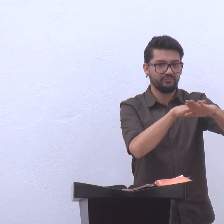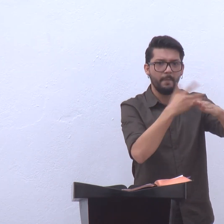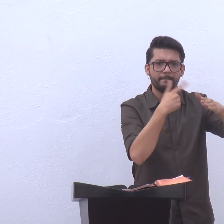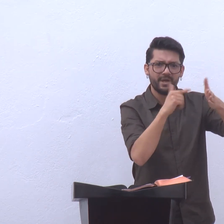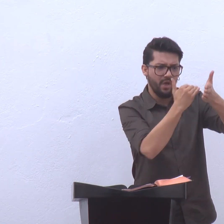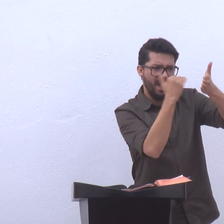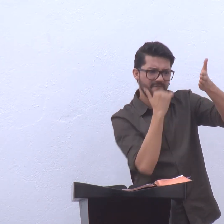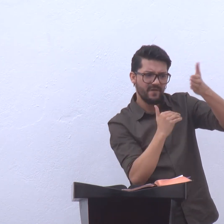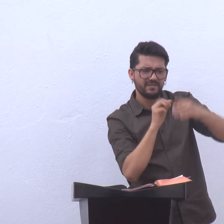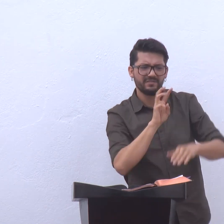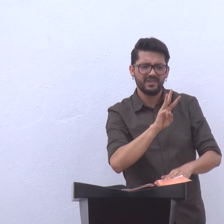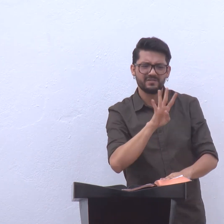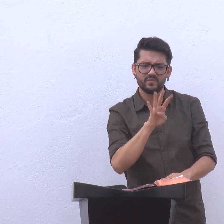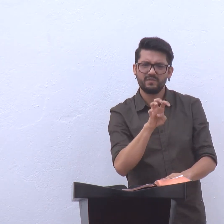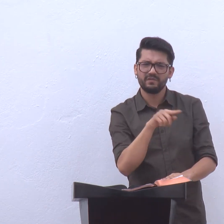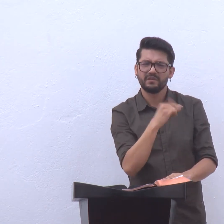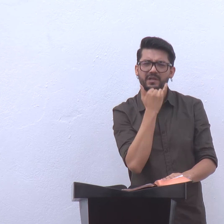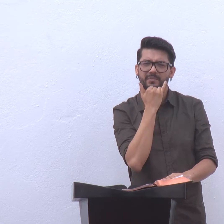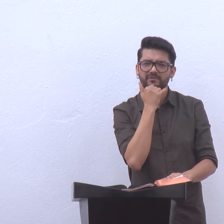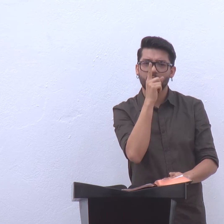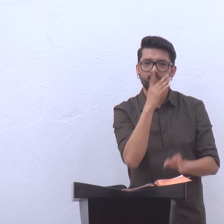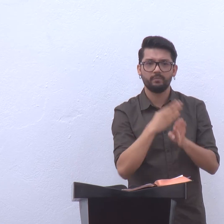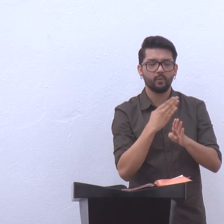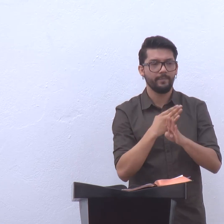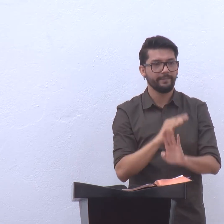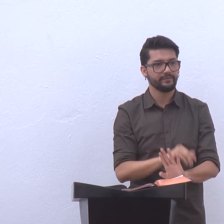el 38, pero ¿y qué pasa con el versículo 39?